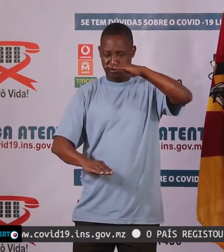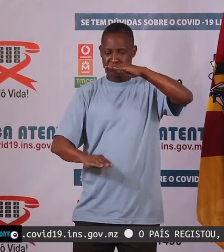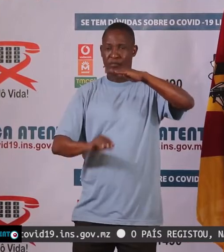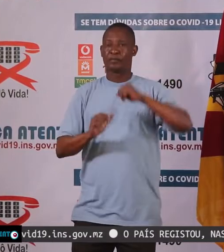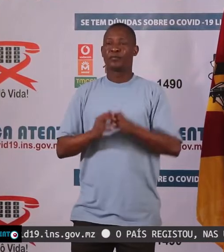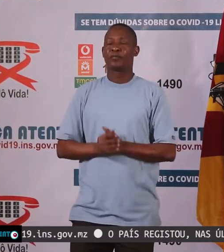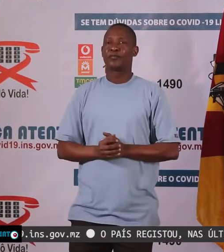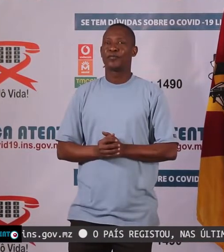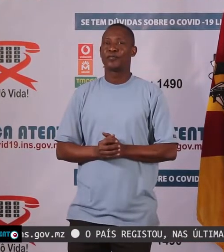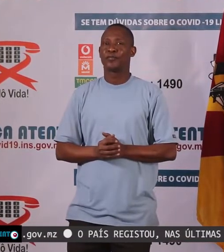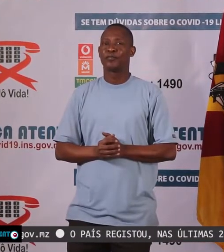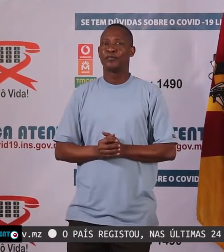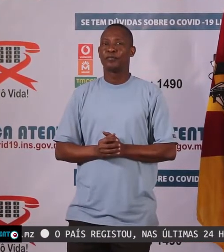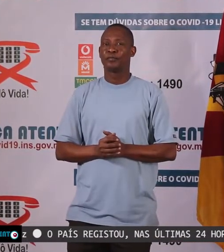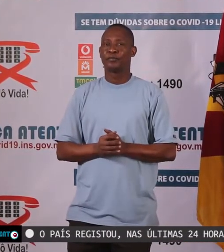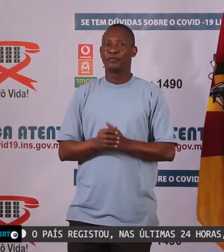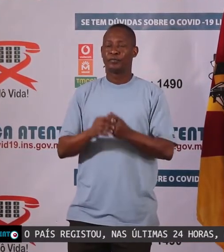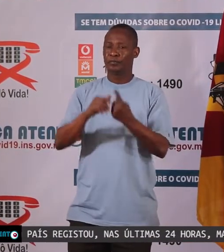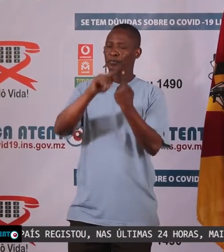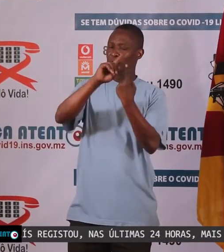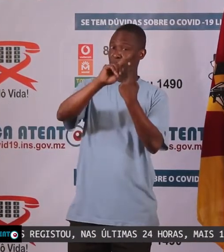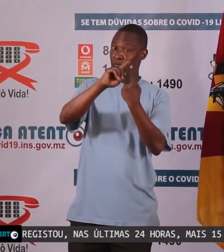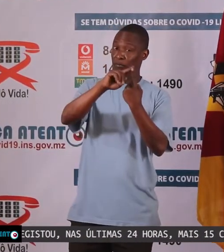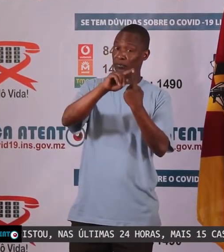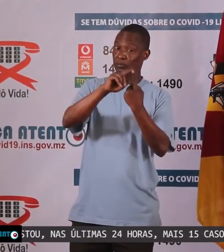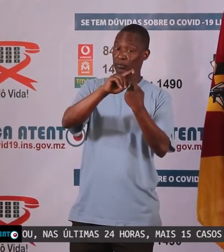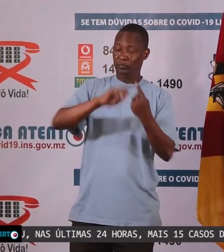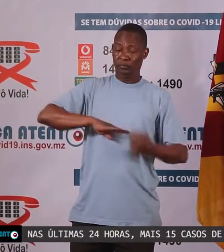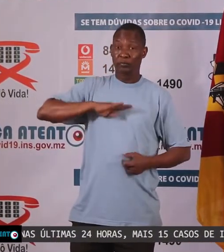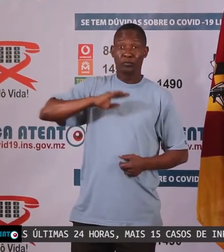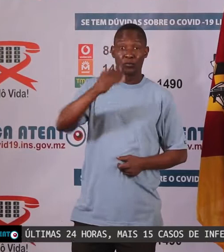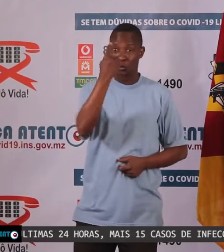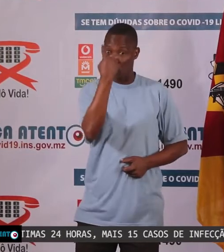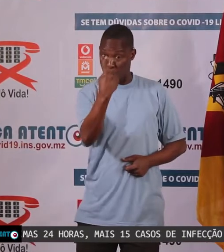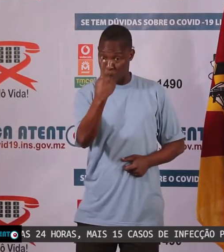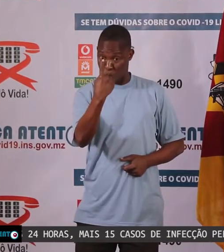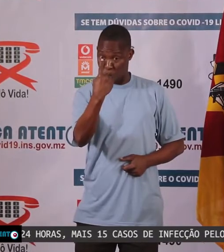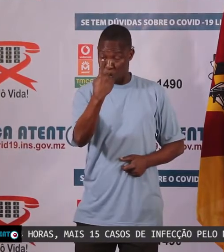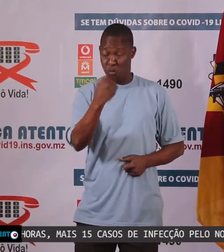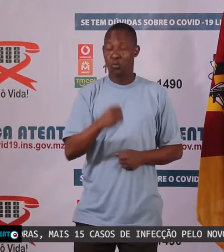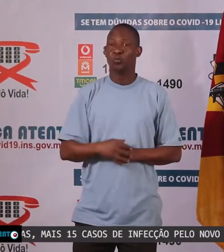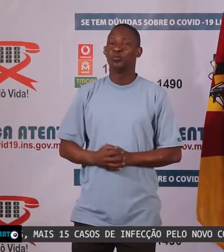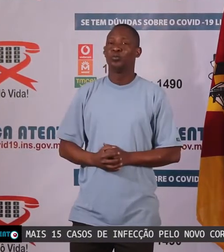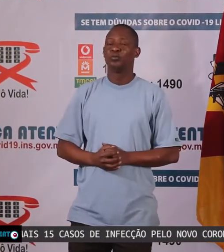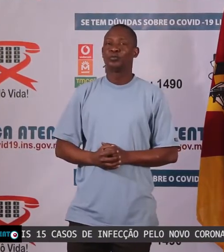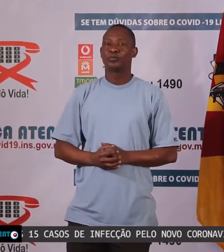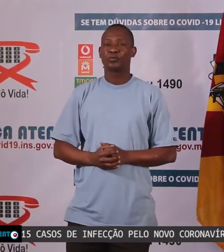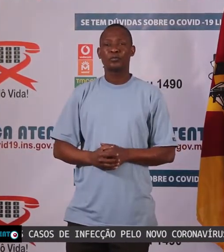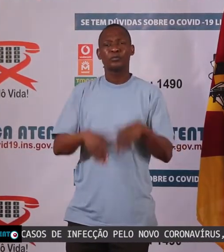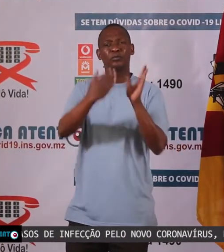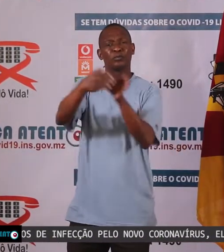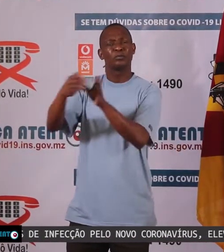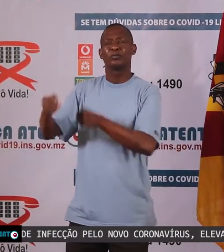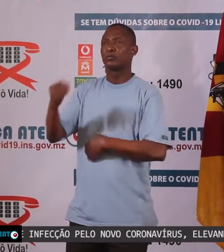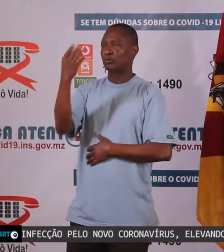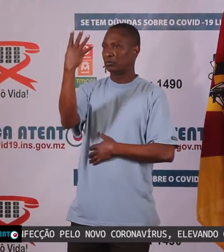de idade, uma delas com 1 ano de idade, e 4 casos são